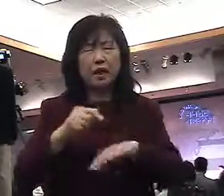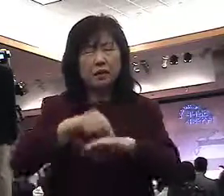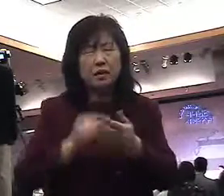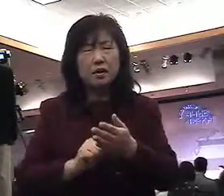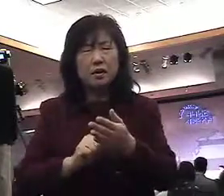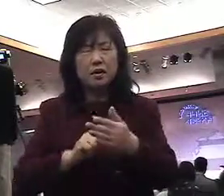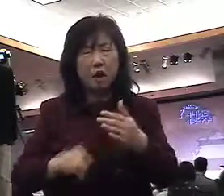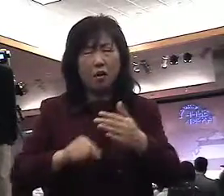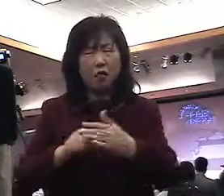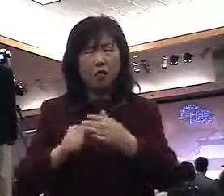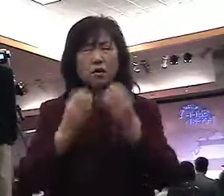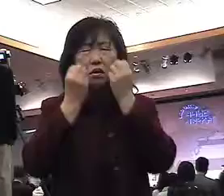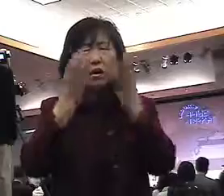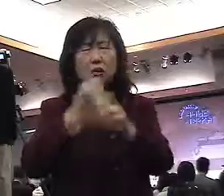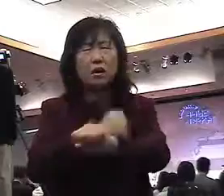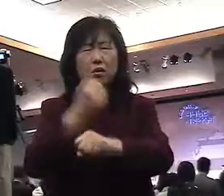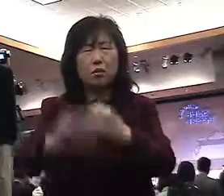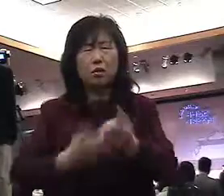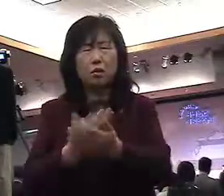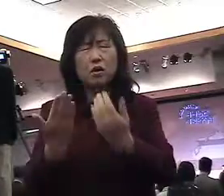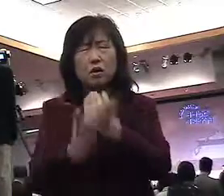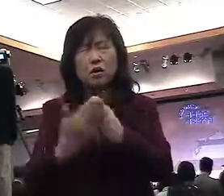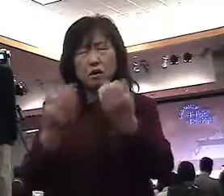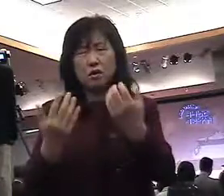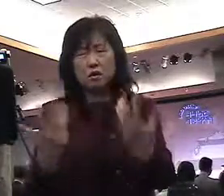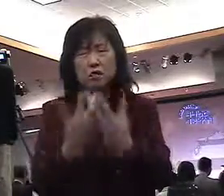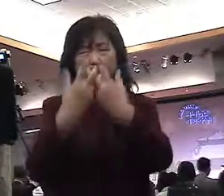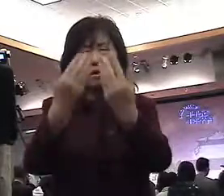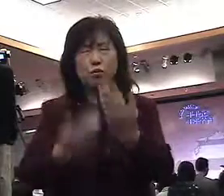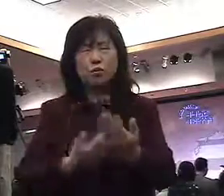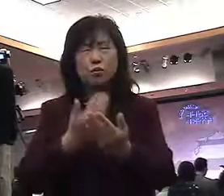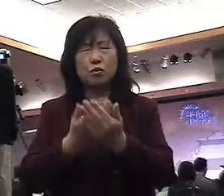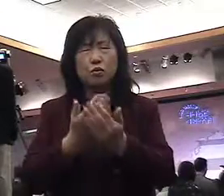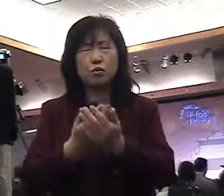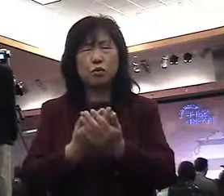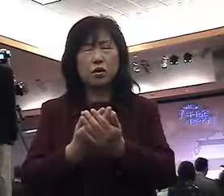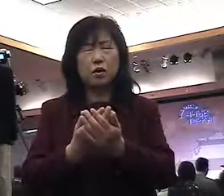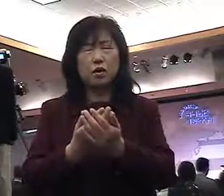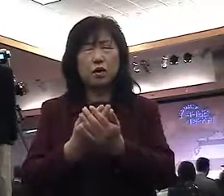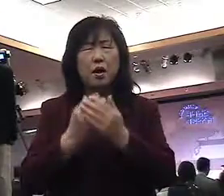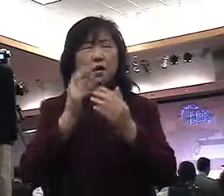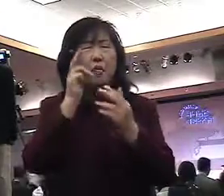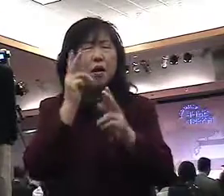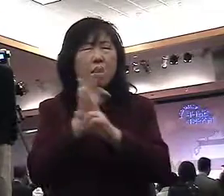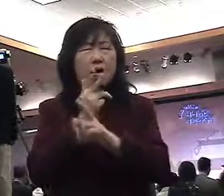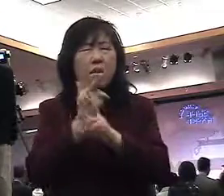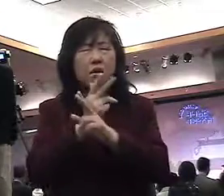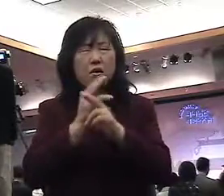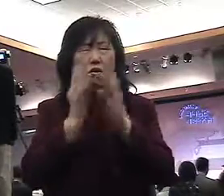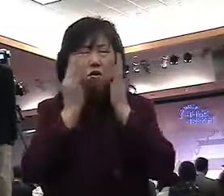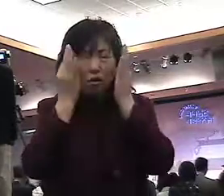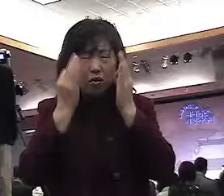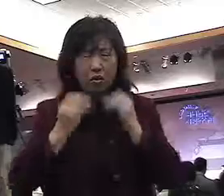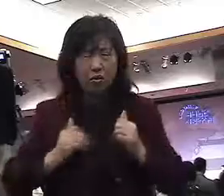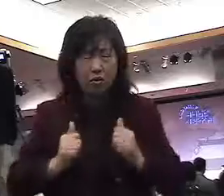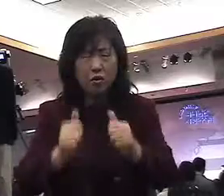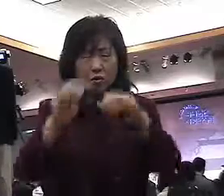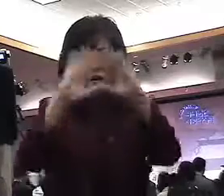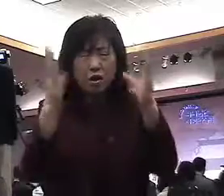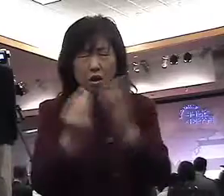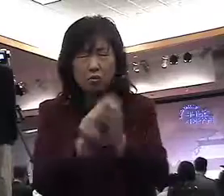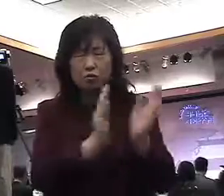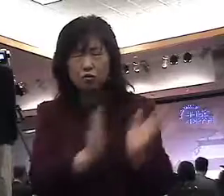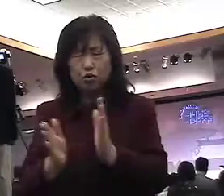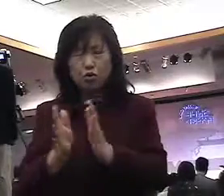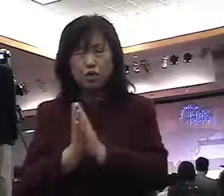가운데 새롭게 하여 주시고 은혜가 넘치게 하여 주시옵소서. 매주일 정성과 열심을 다하여